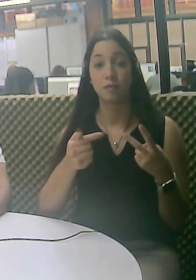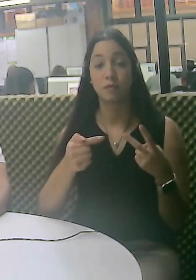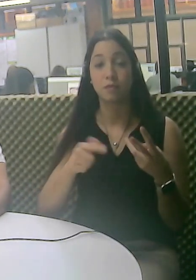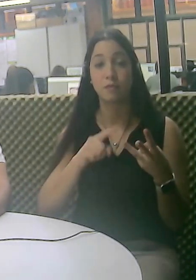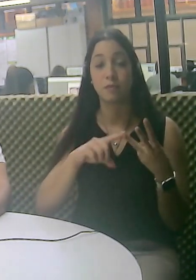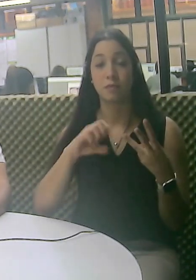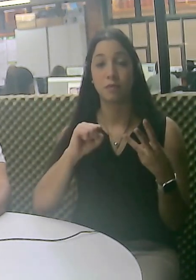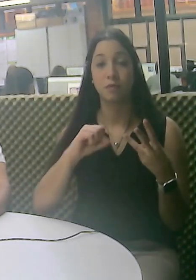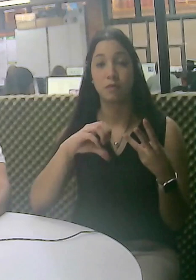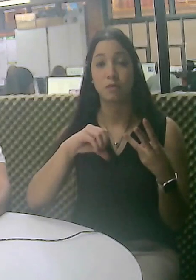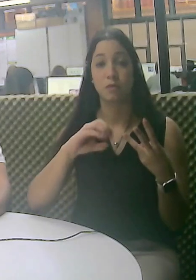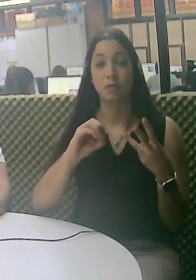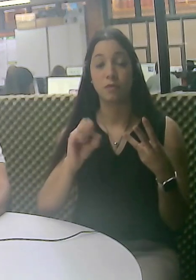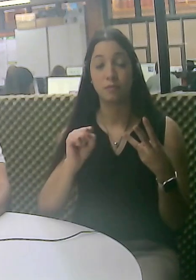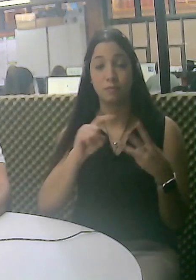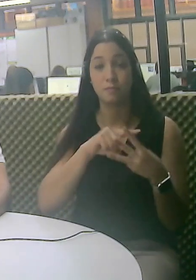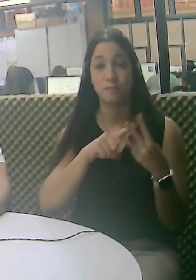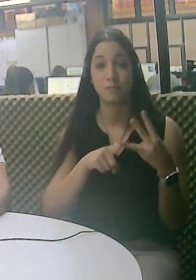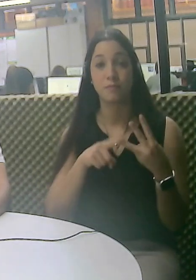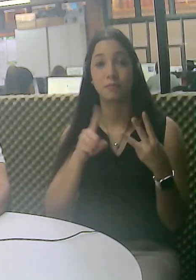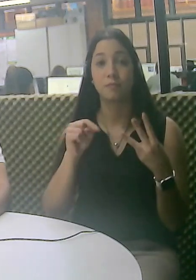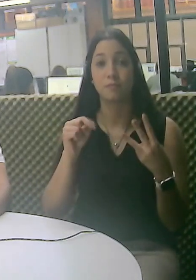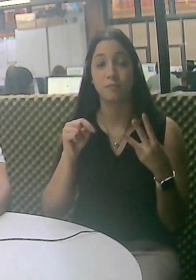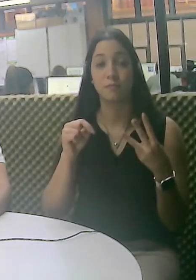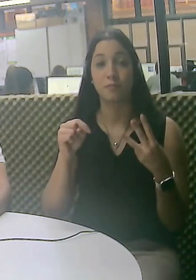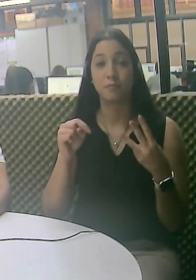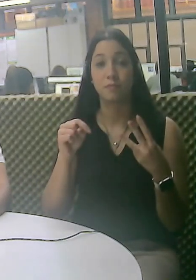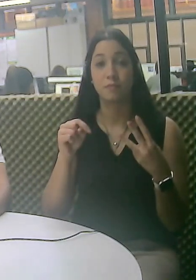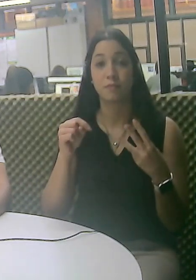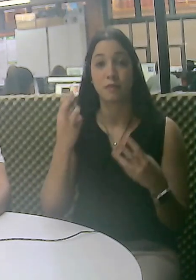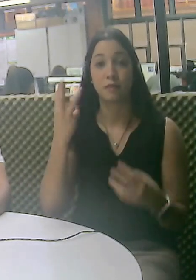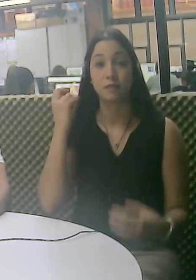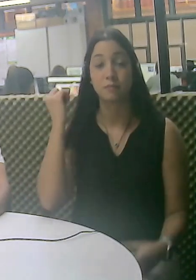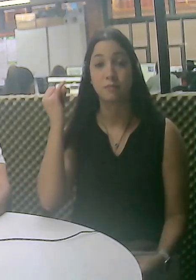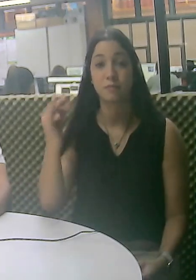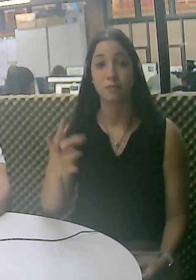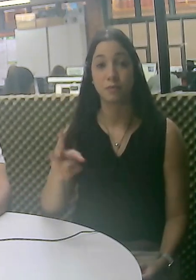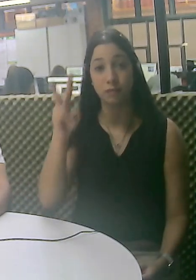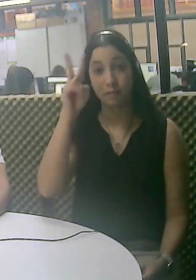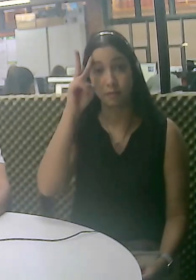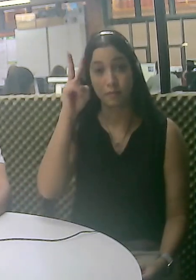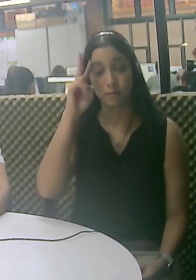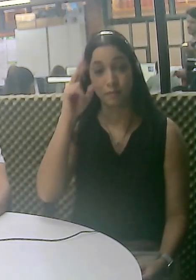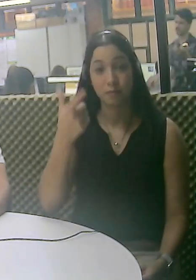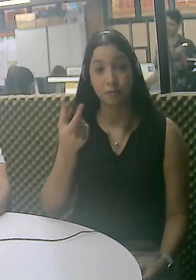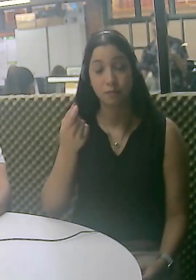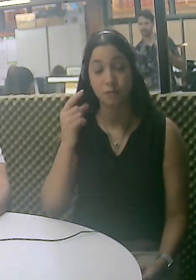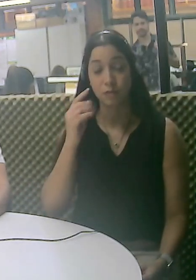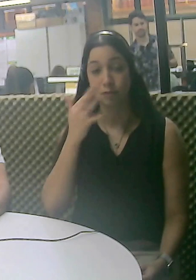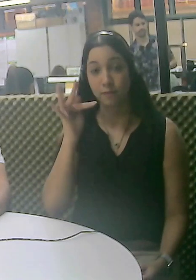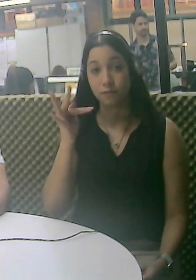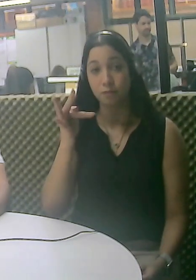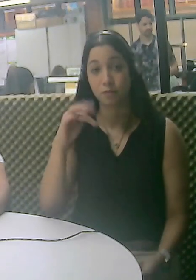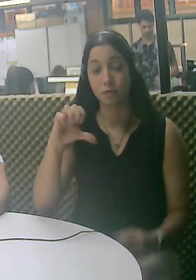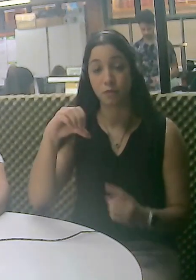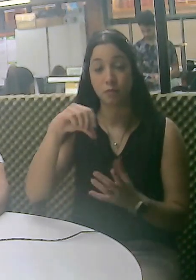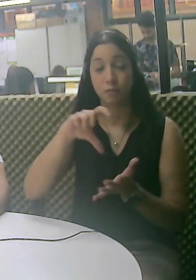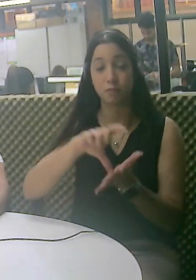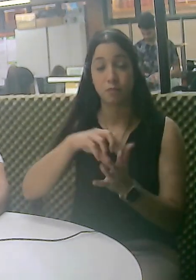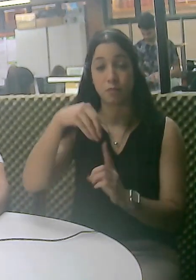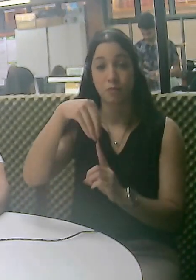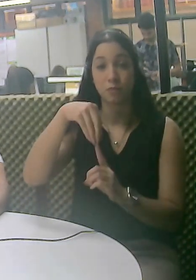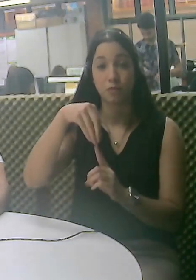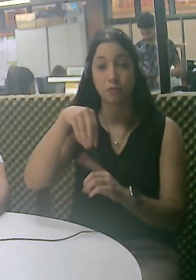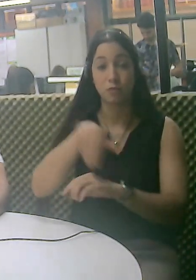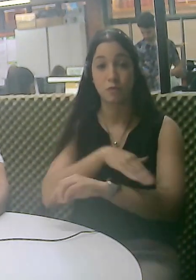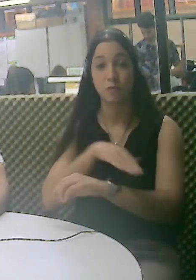e S908, que irão sair às 3 da manhã de segunda-feira, dia 20 de fevereiro, no ponto localizado entre